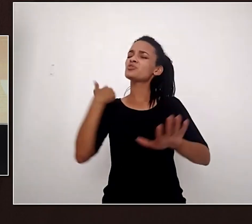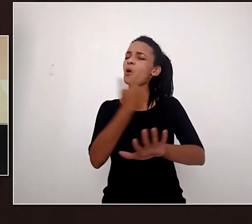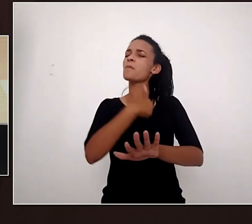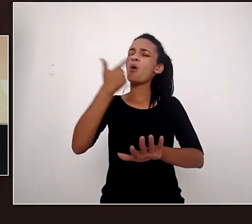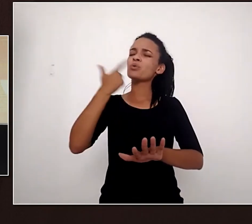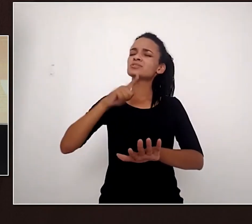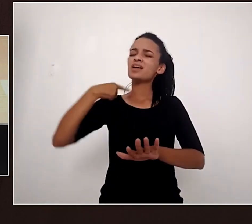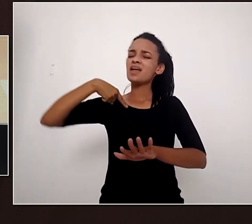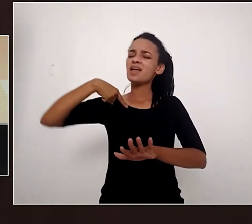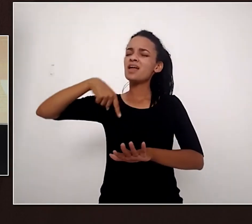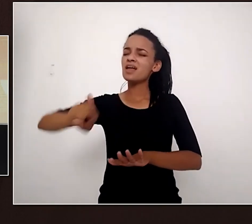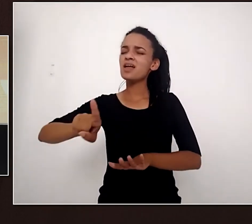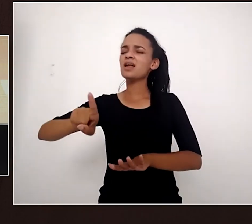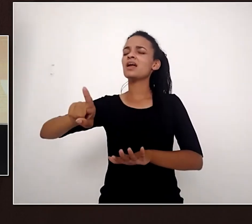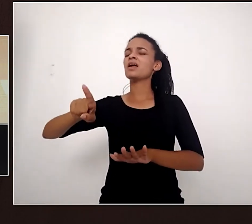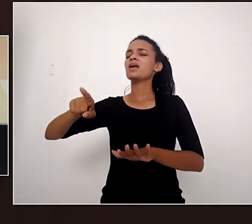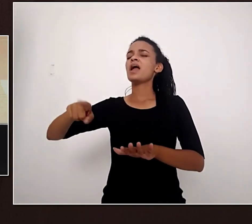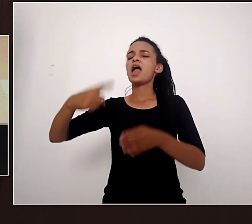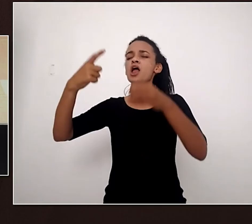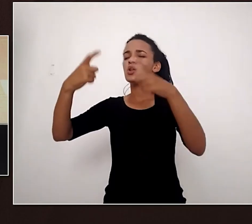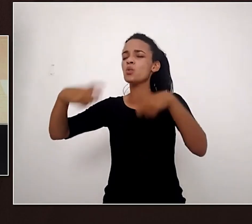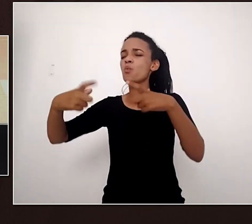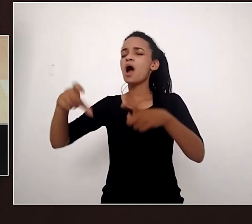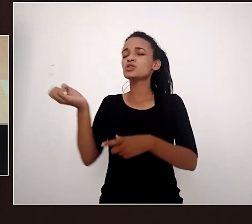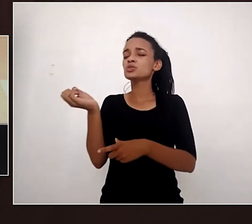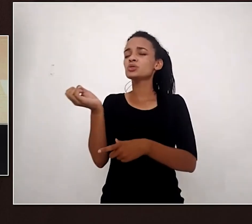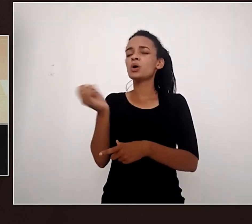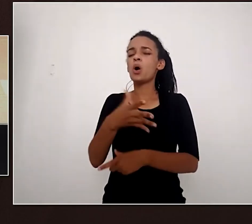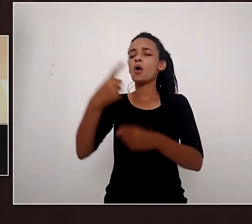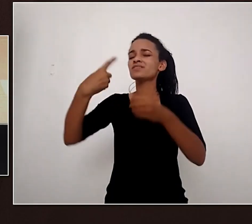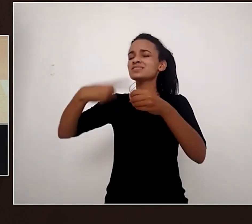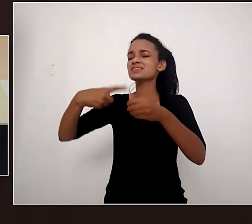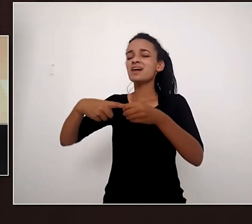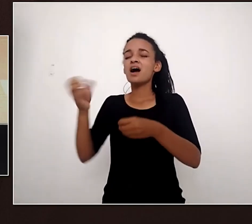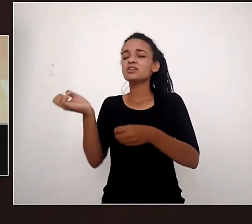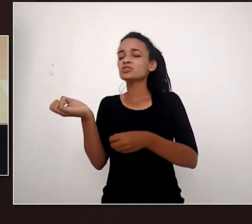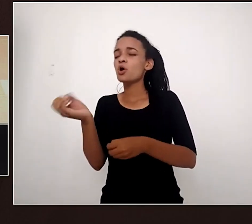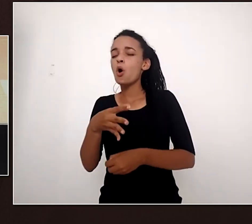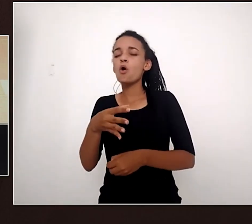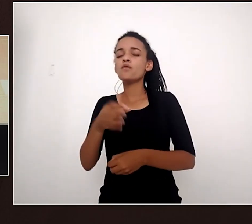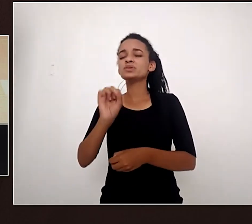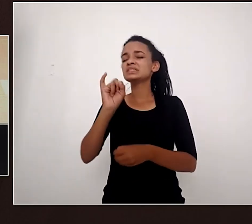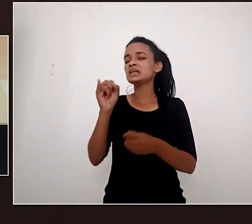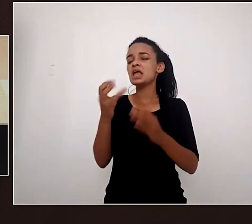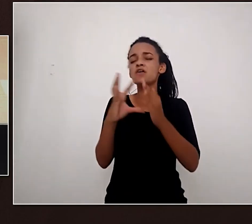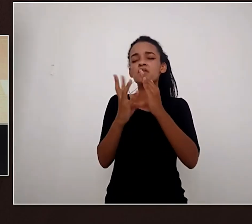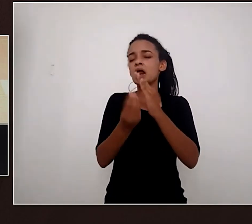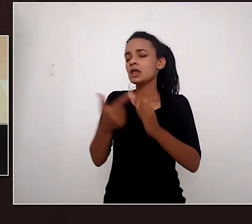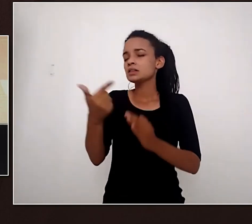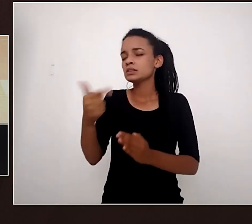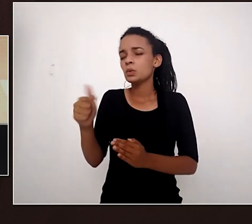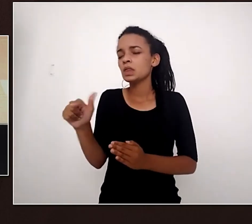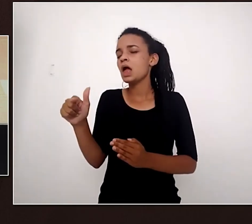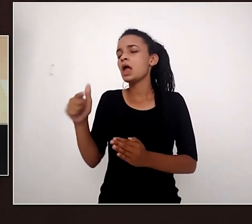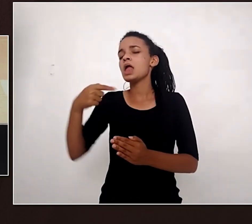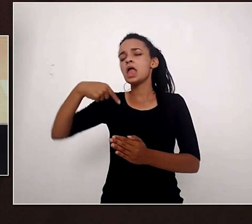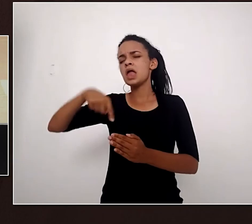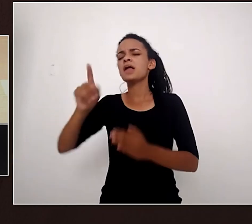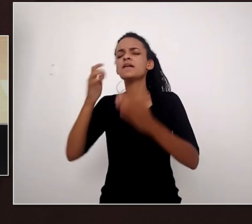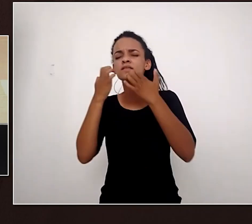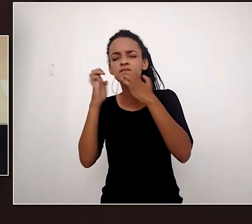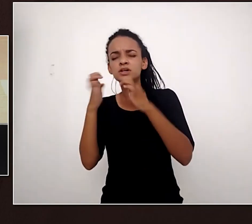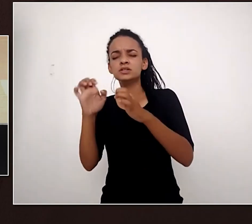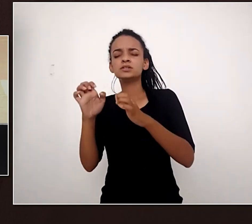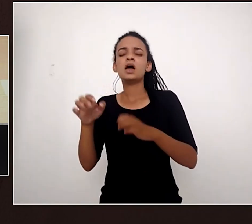ainda conquistados, Senhor, cidades que ainda não têm igreja, os bairros, mesmo aqui em São Paulo, ainda que não tem vida